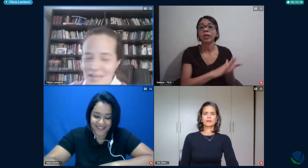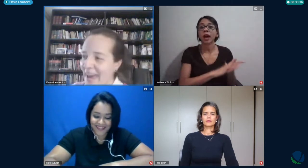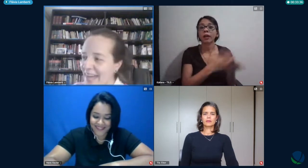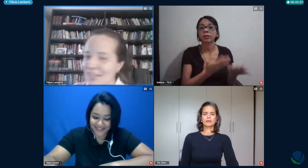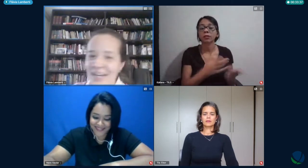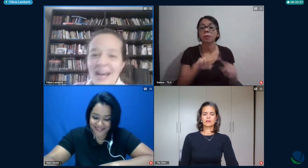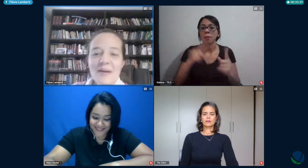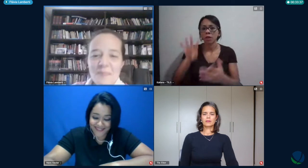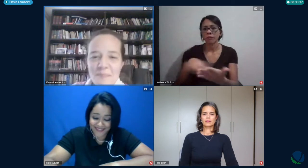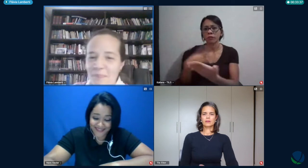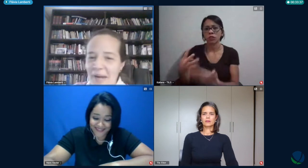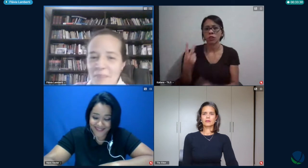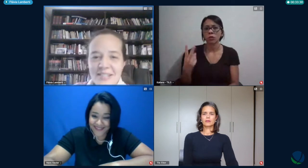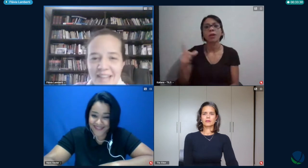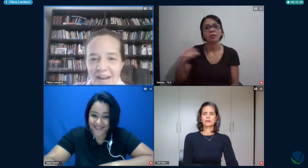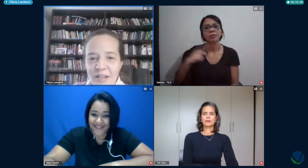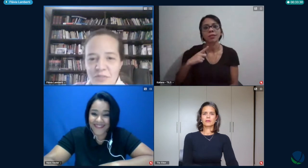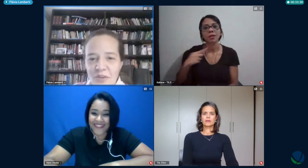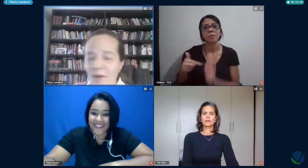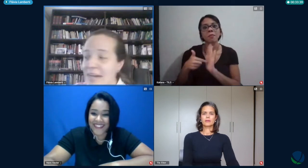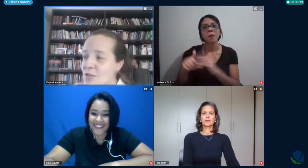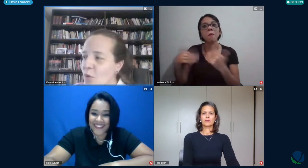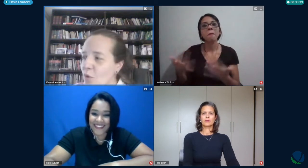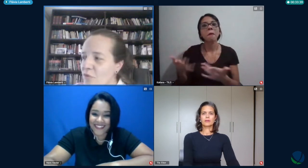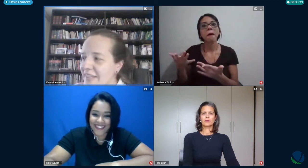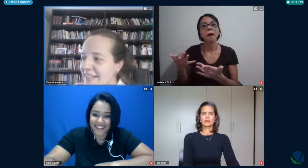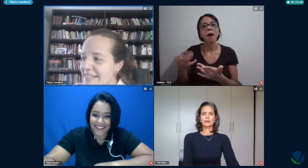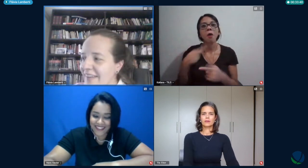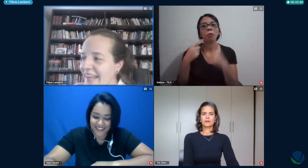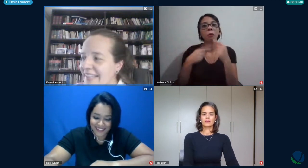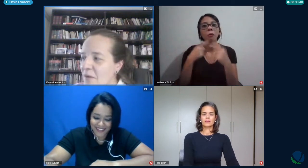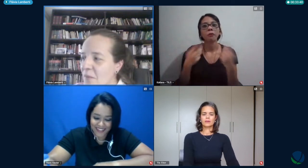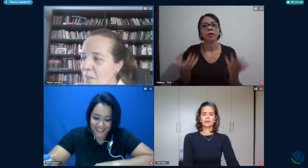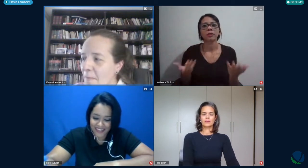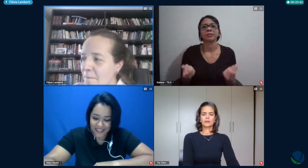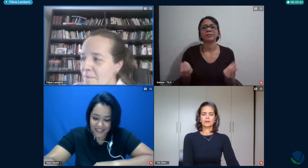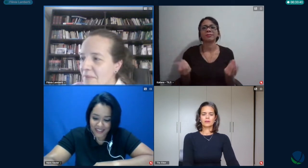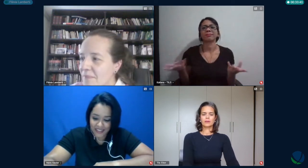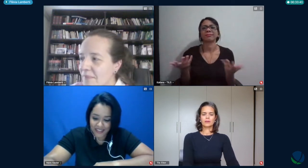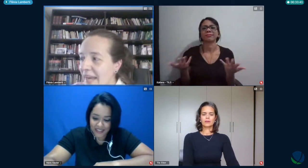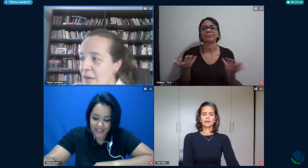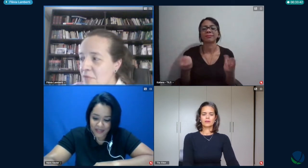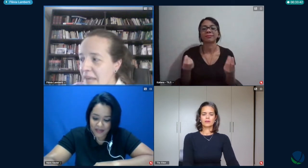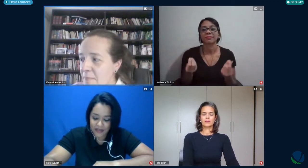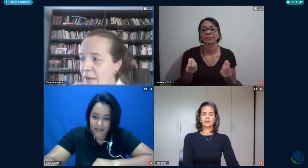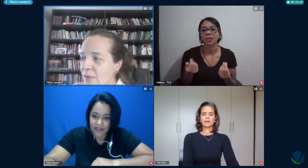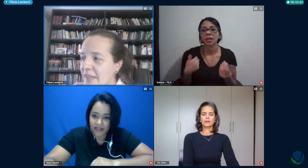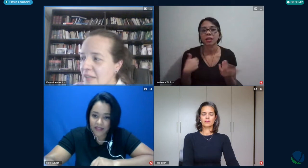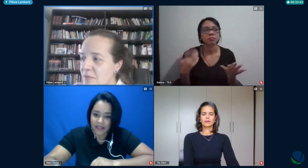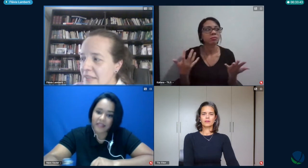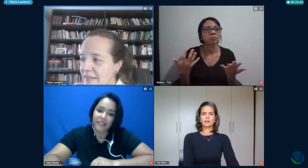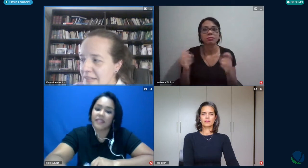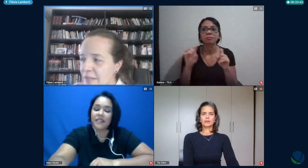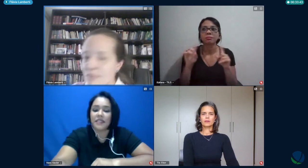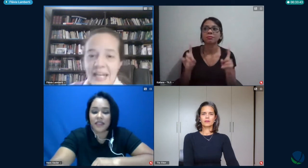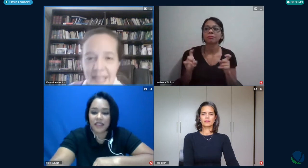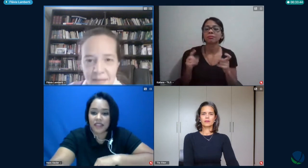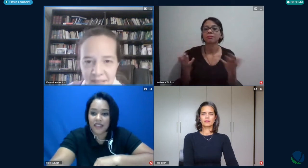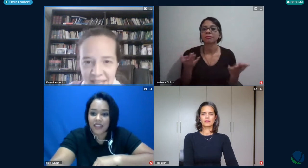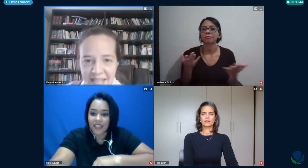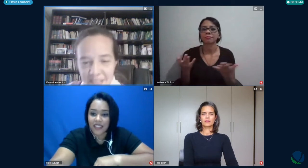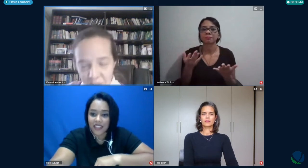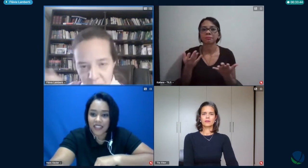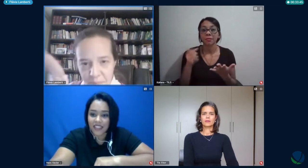você pede para mostrar quais foram as dúvidas, né? Então, aí eu fiquei perguntando se não